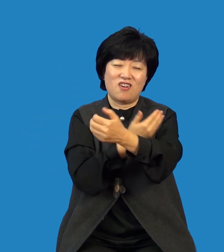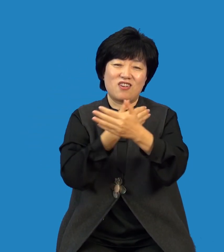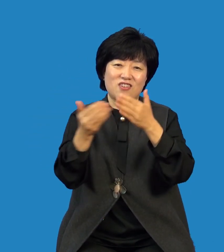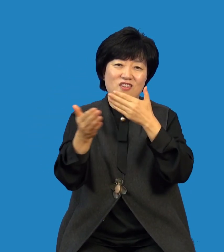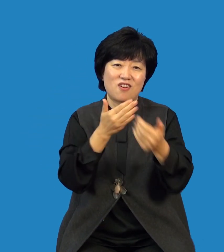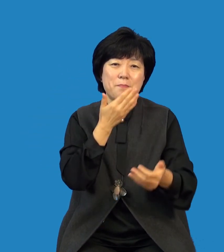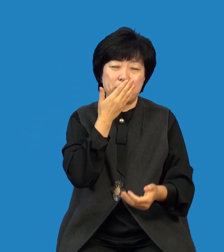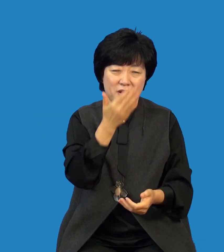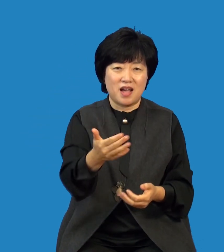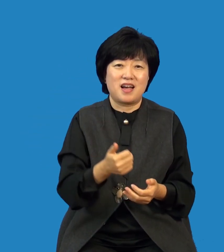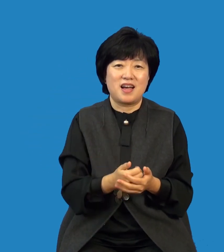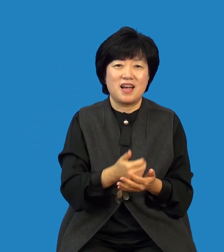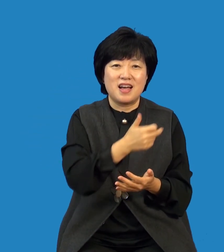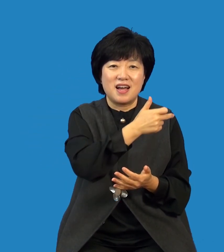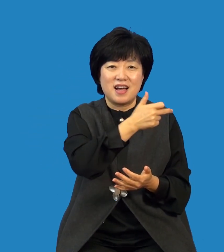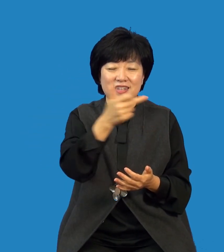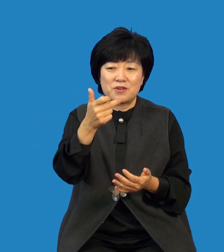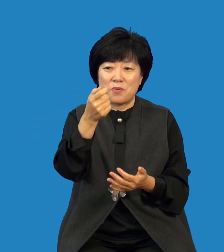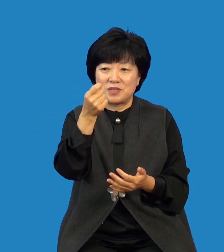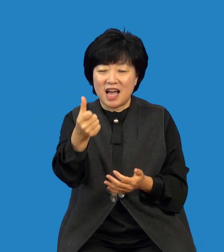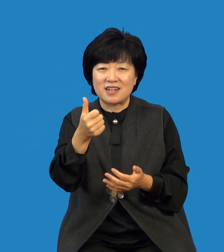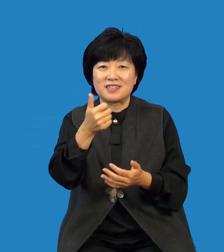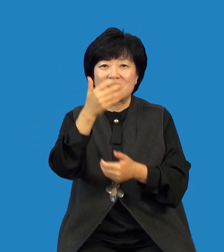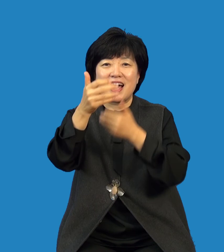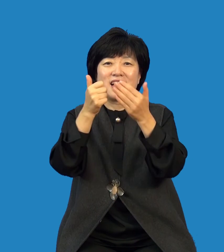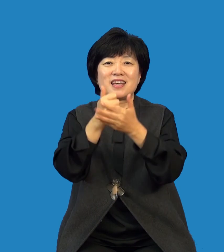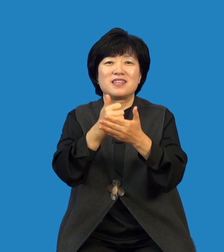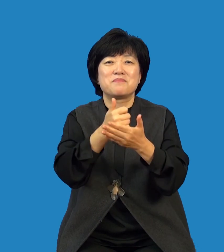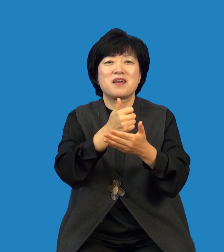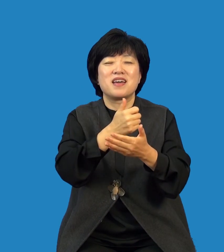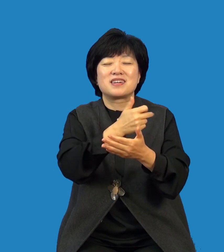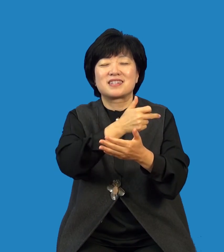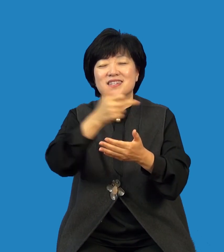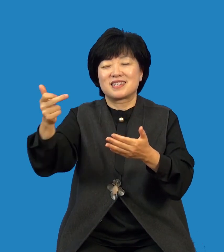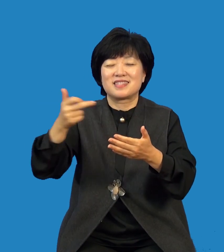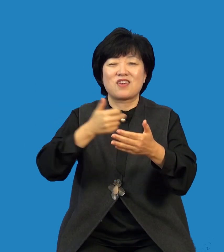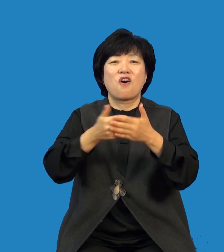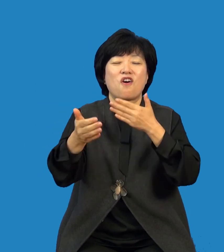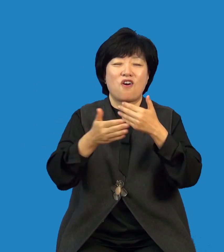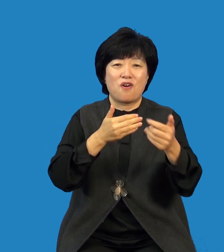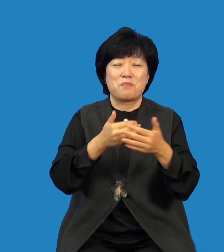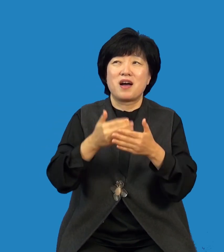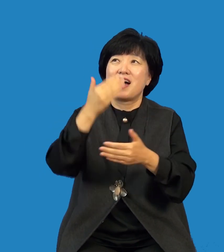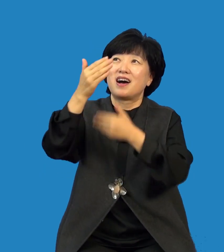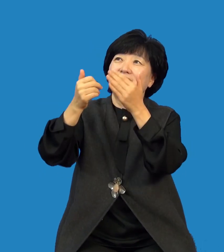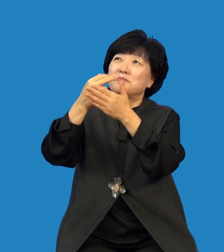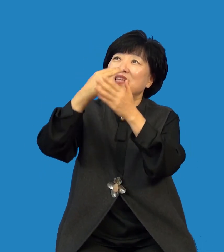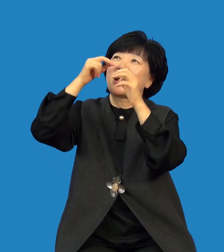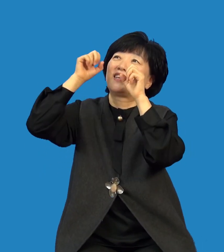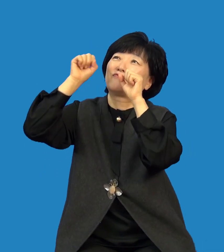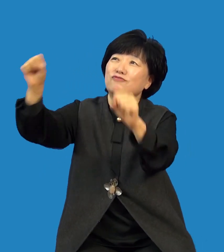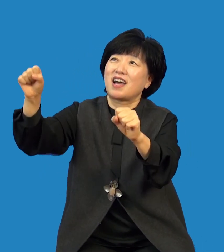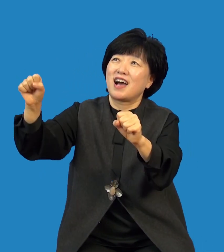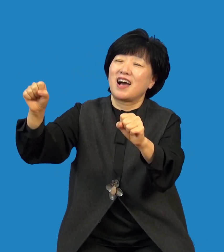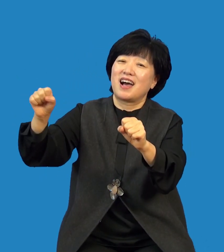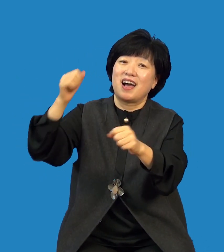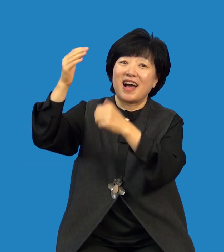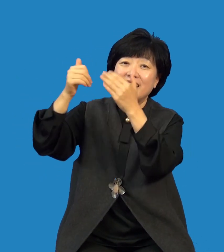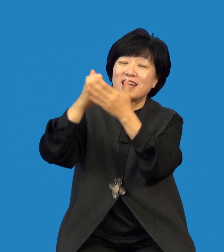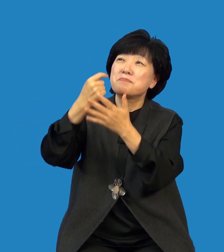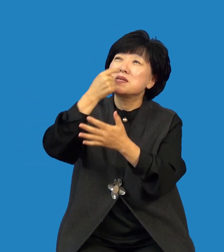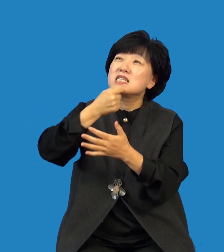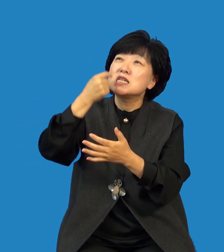하나님의 능력. 그럼 뭐가 생겨? 아, 하나님이 살아계셨구나. 아, 하나님이 단지 어떤 이론의 추상적인 그런